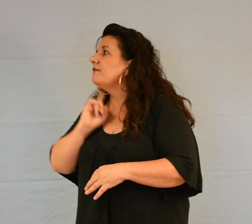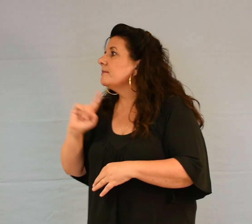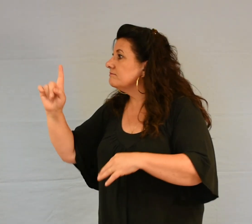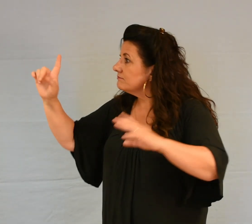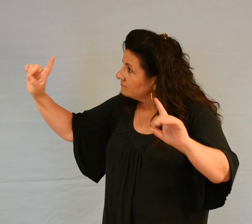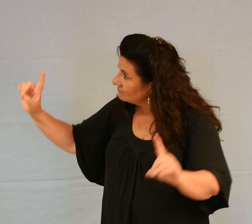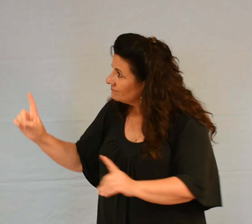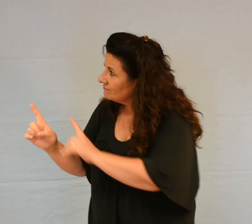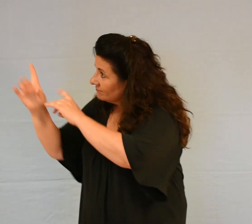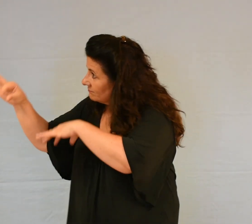envers elle.